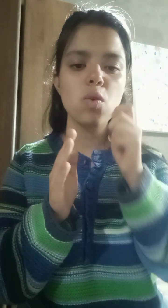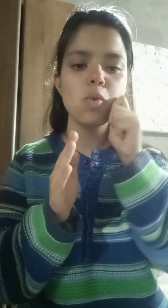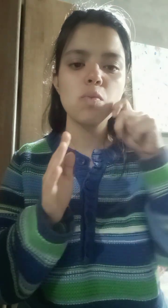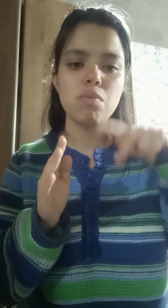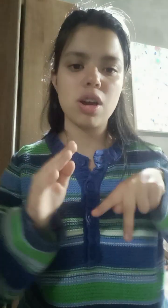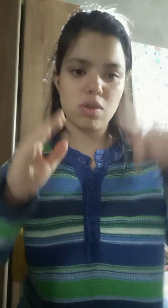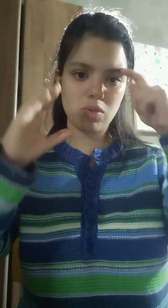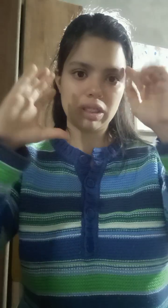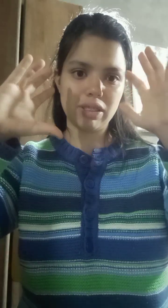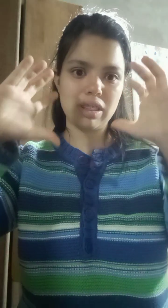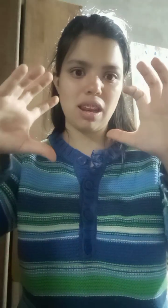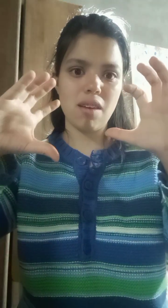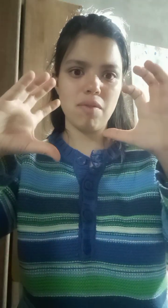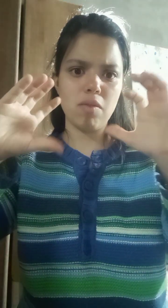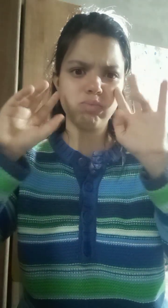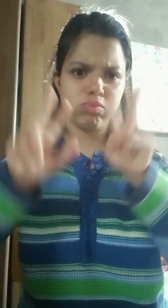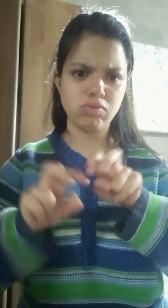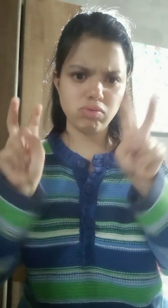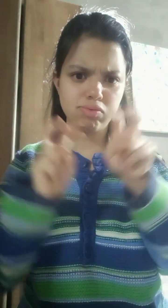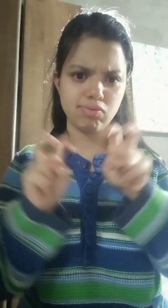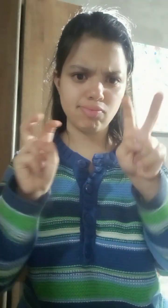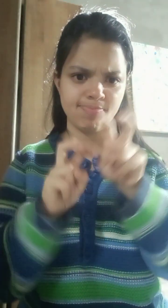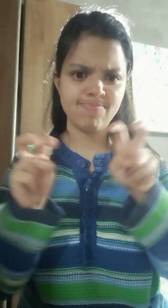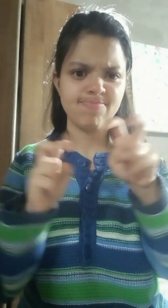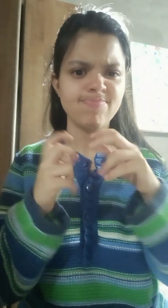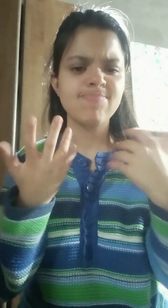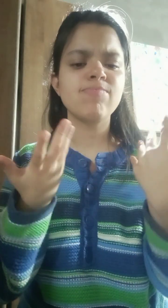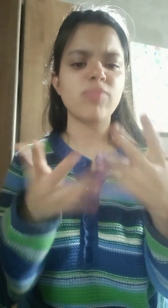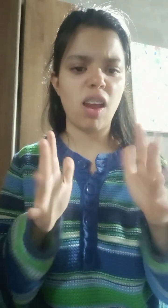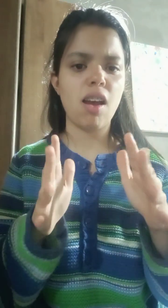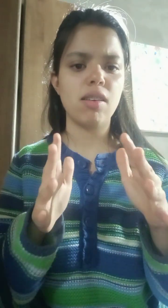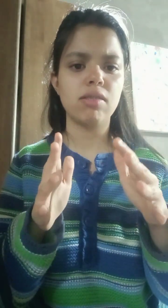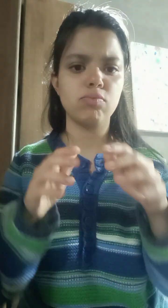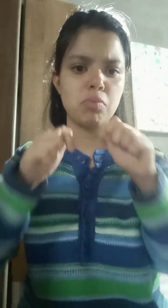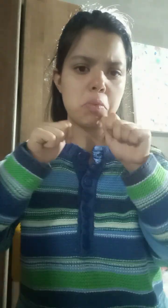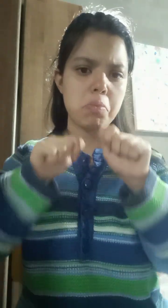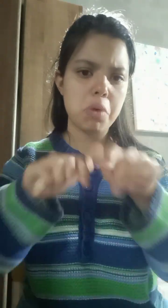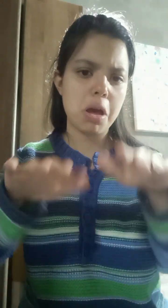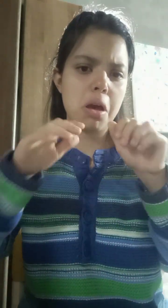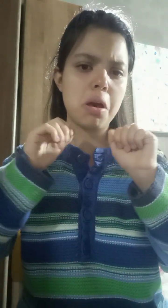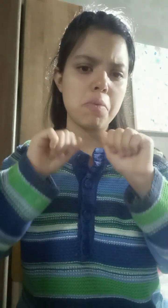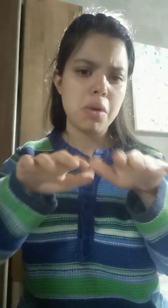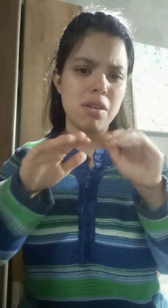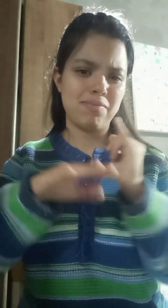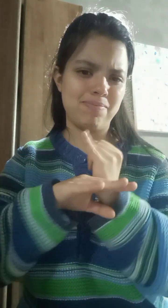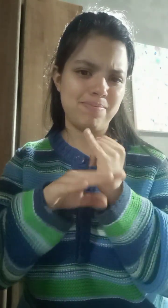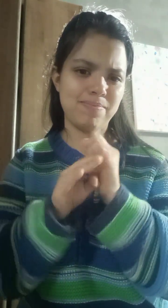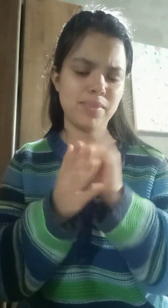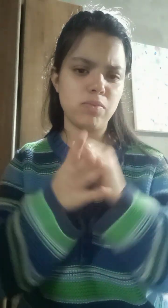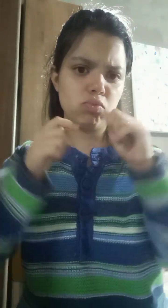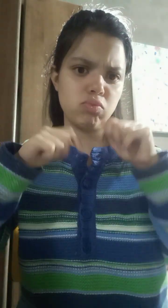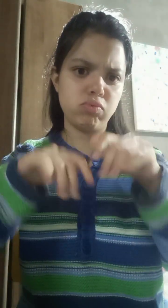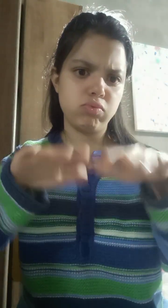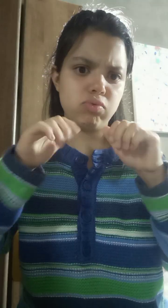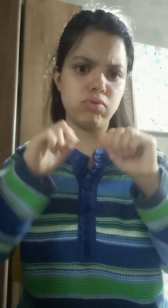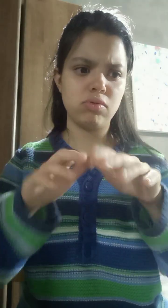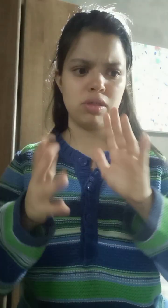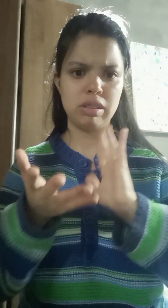expusieron una recopilación de datos de experimentos sobre procesamiento de la lengua de señas realizados en todo